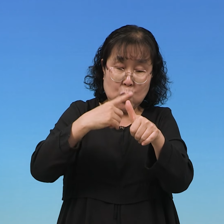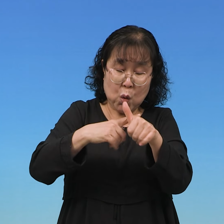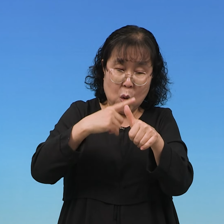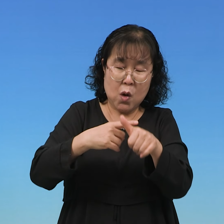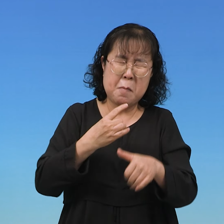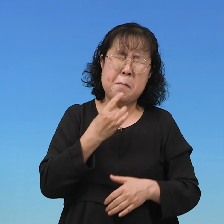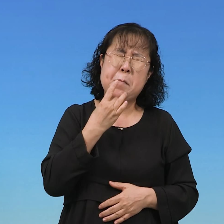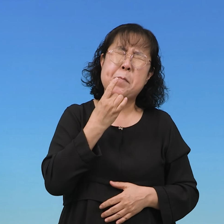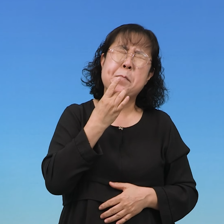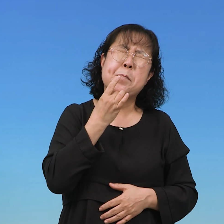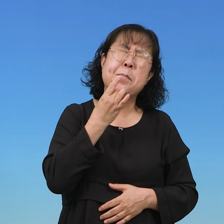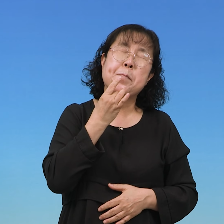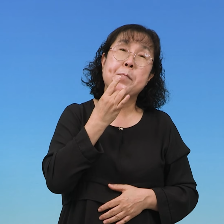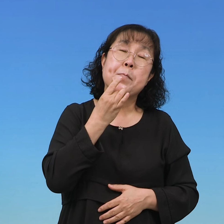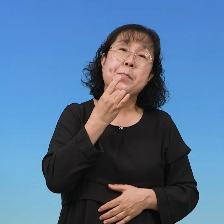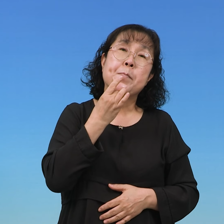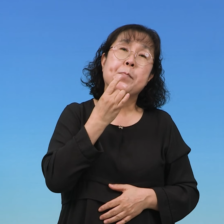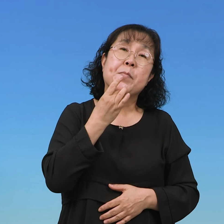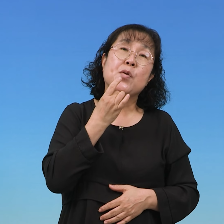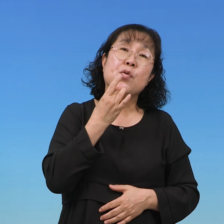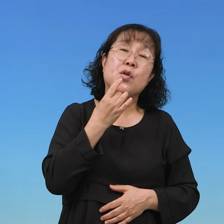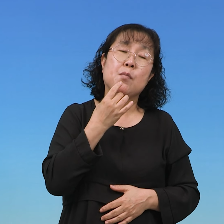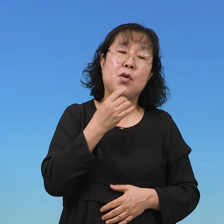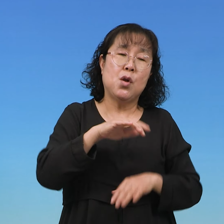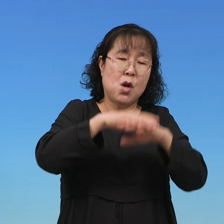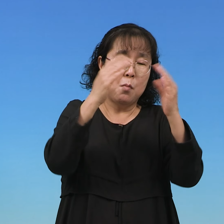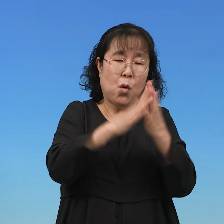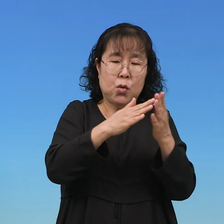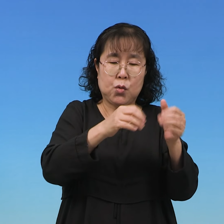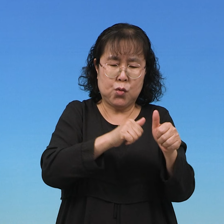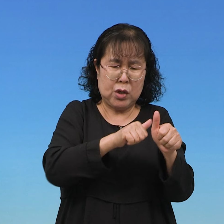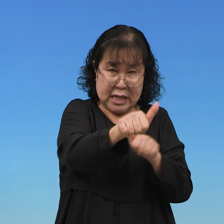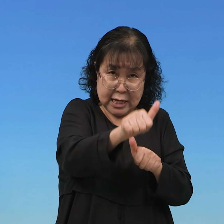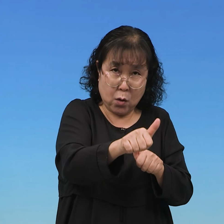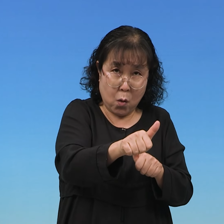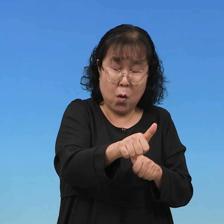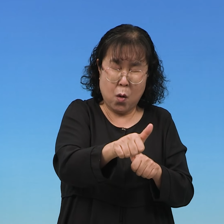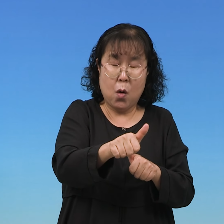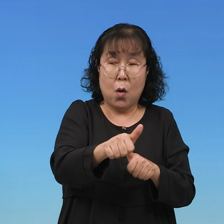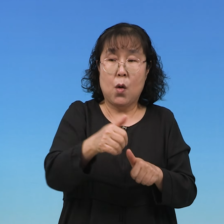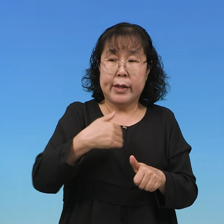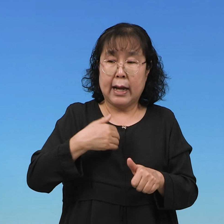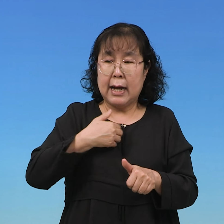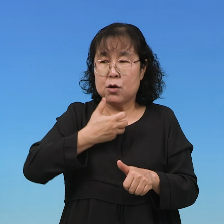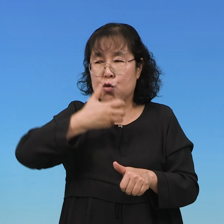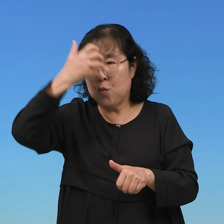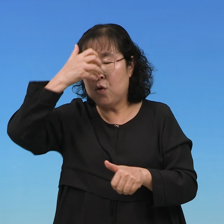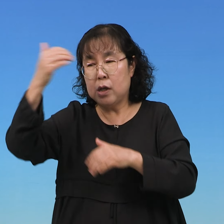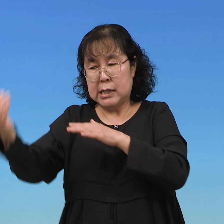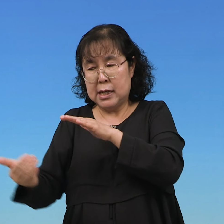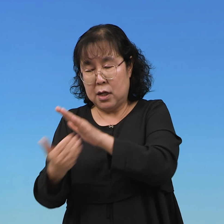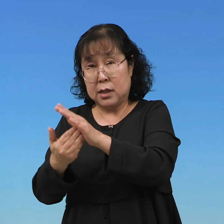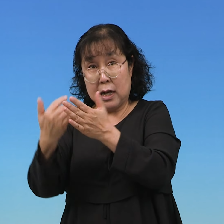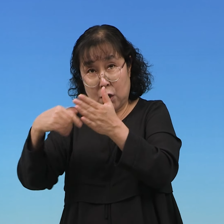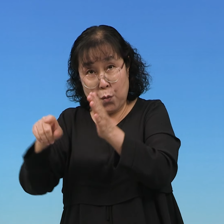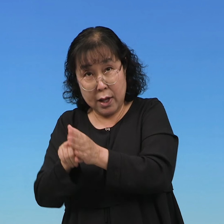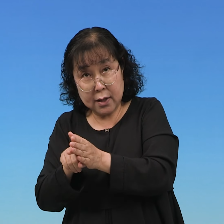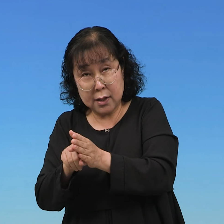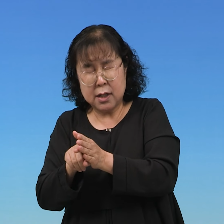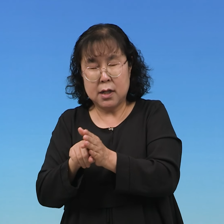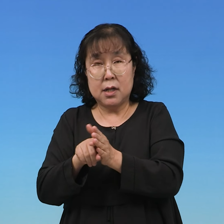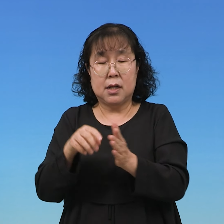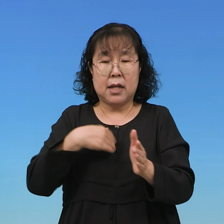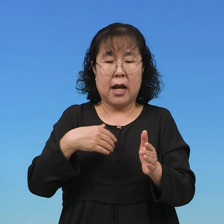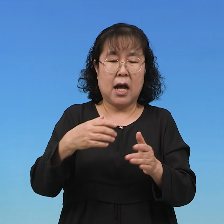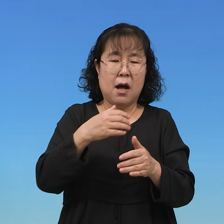현실로 만들어버리는 진짜 꿈꾸는 사람이 되기 위해서는 얽매이기 쉬운 죄를 벗어나야 됩니다. 우리 안에 있는